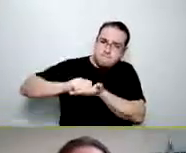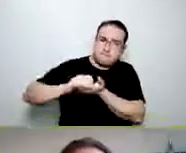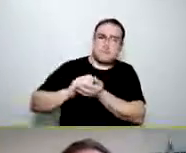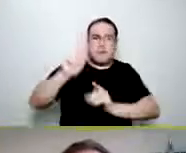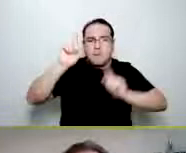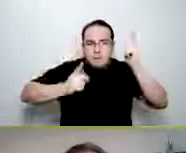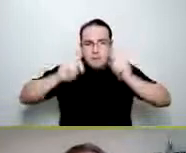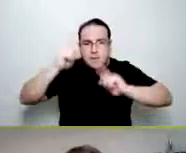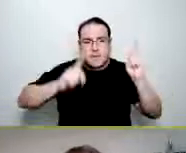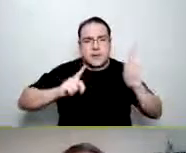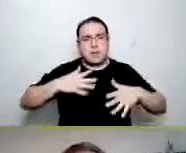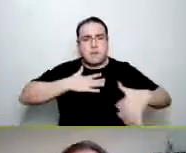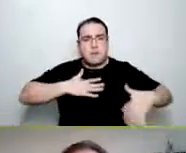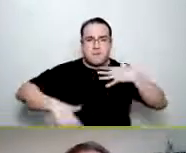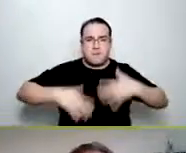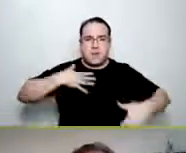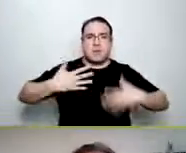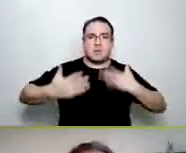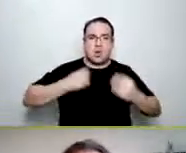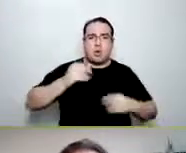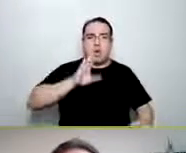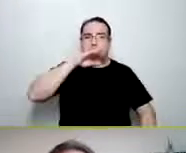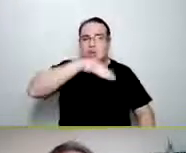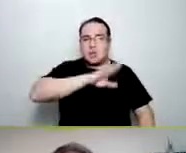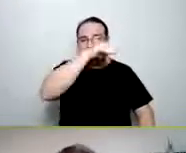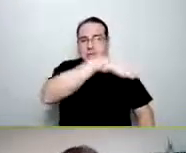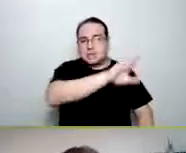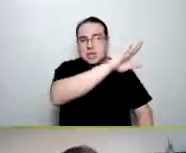gestos, sinais, a mímica, a entonação,